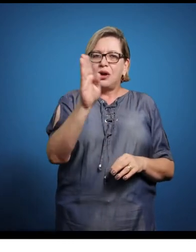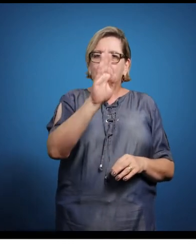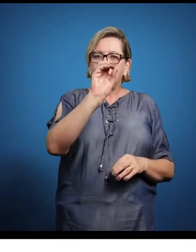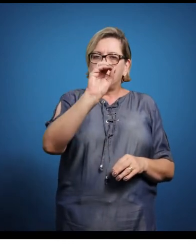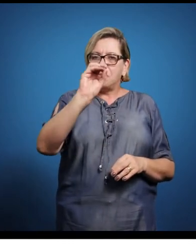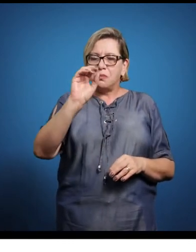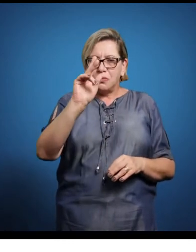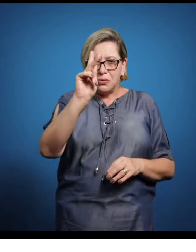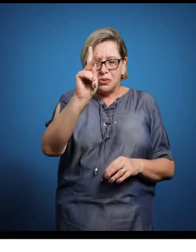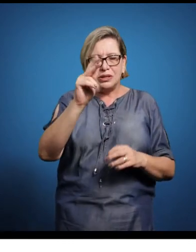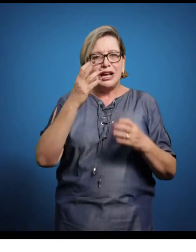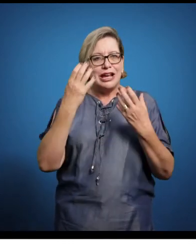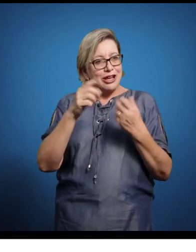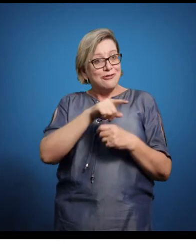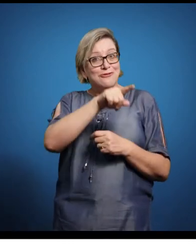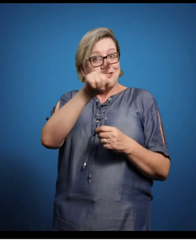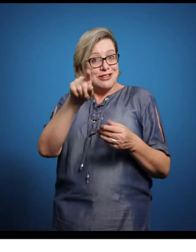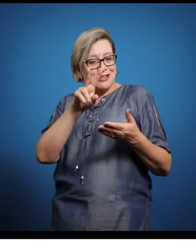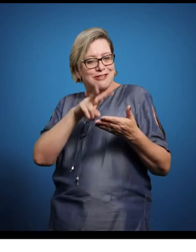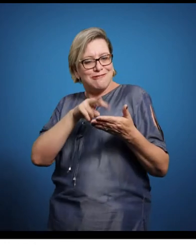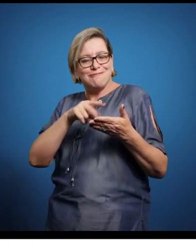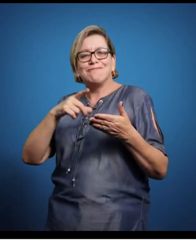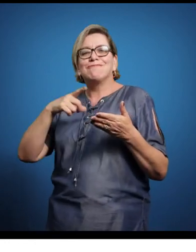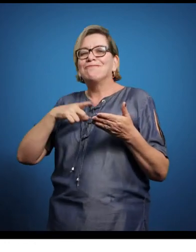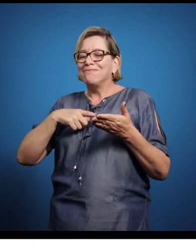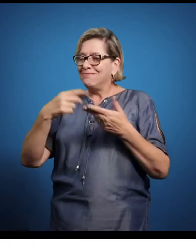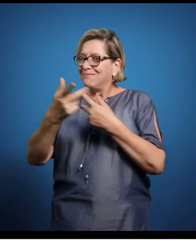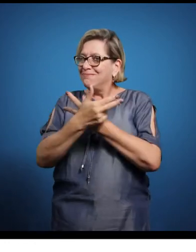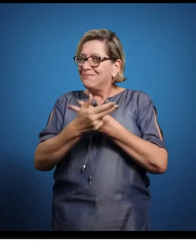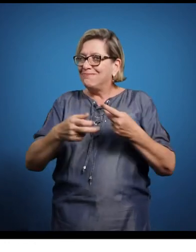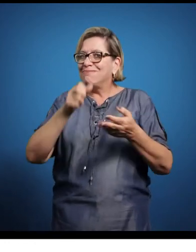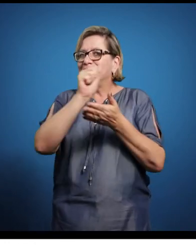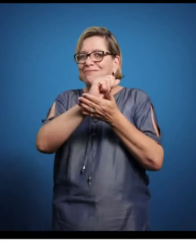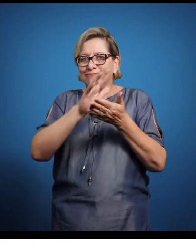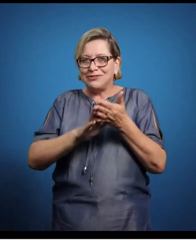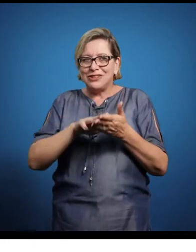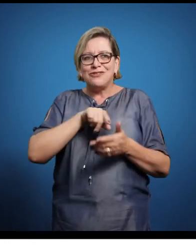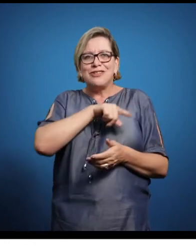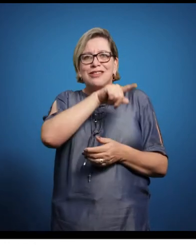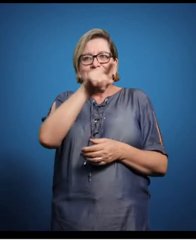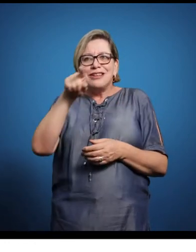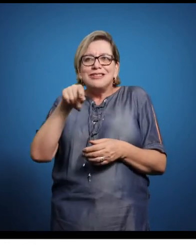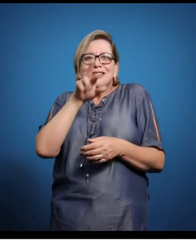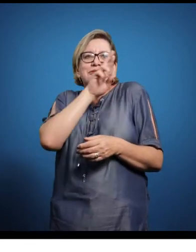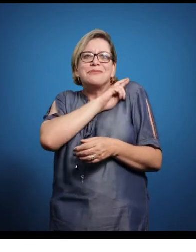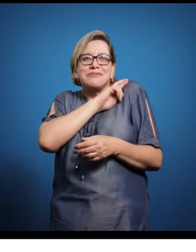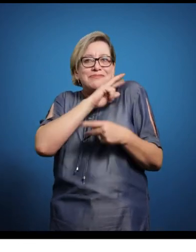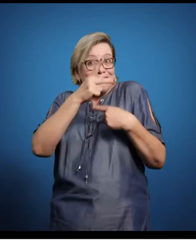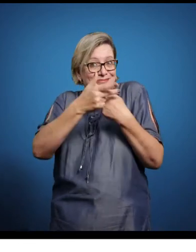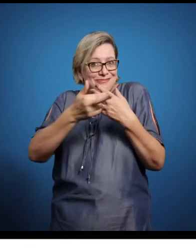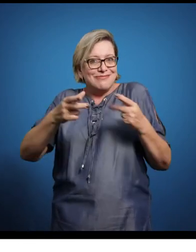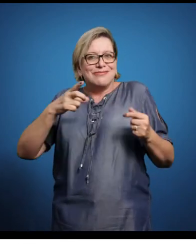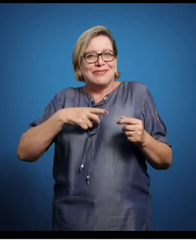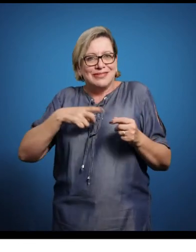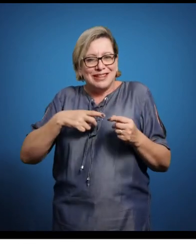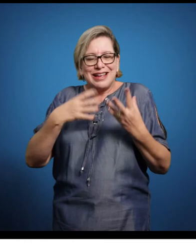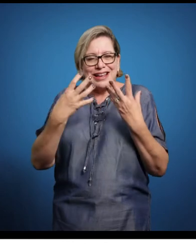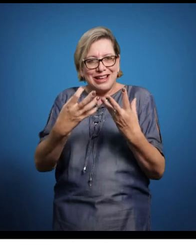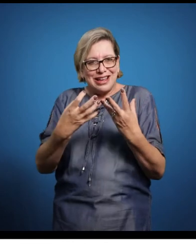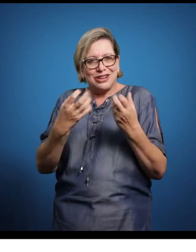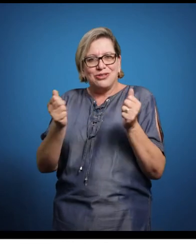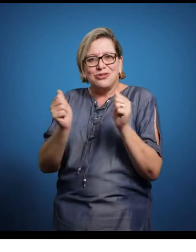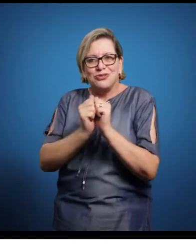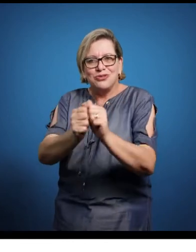apostada teremos várias atividades você terá muitas responsabilidades que era envolvê-lo em uma